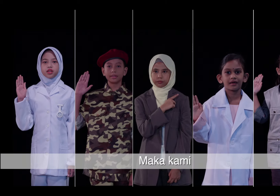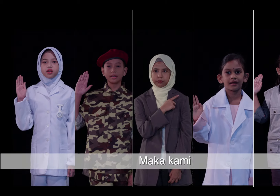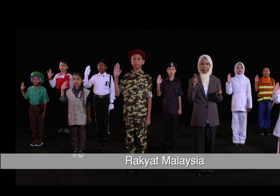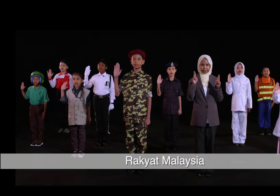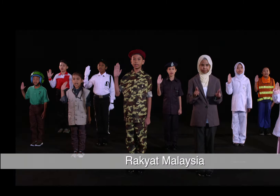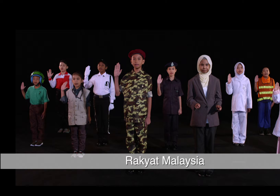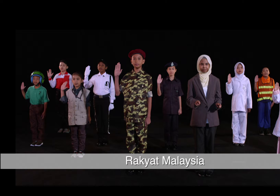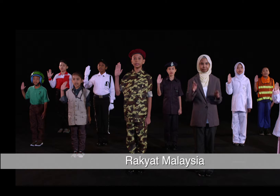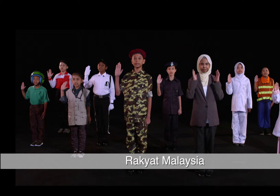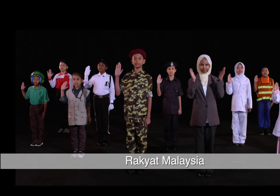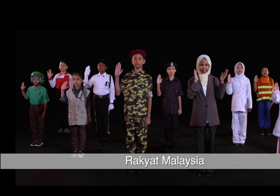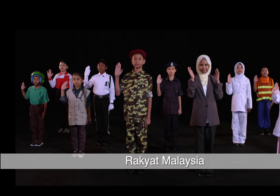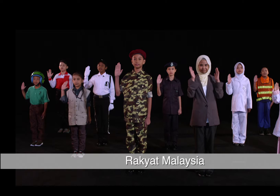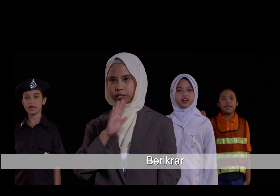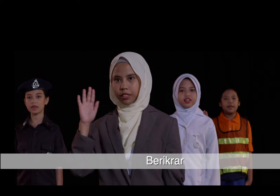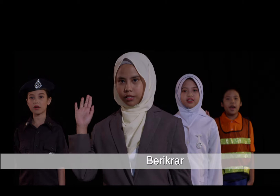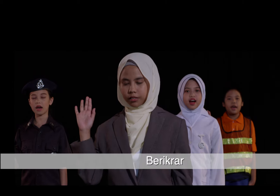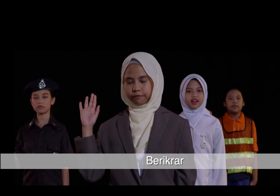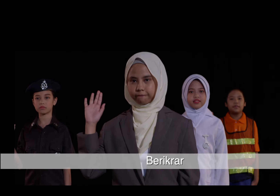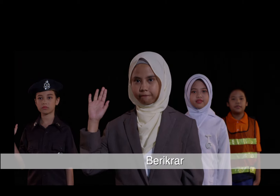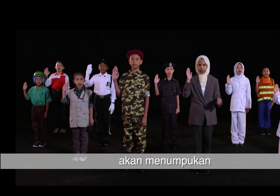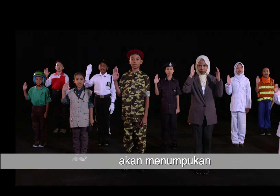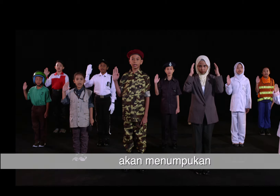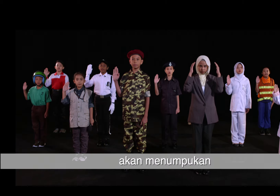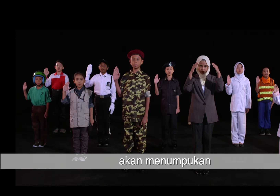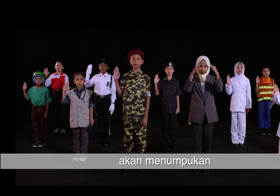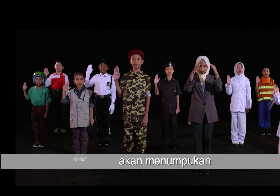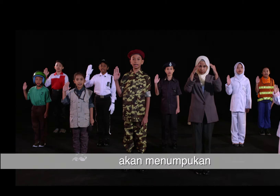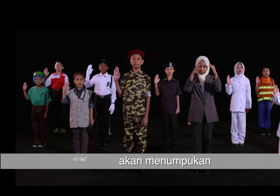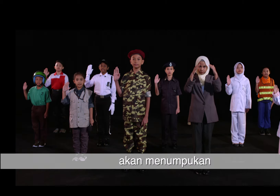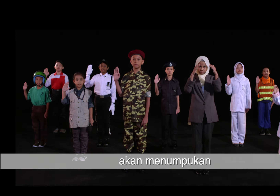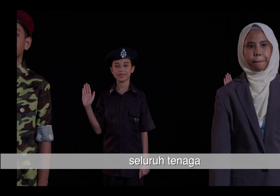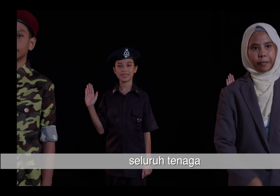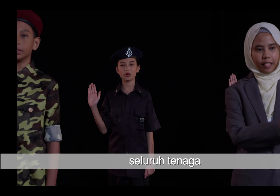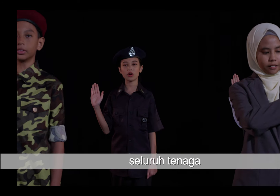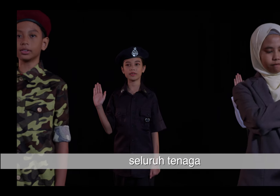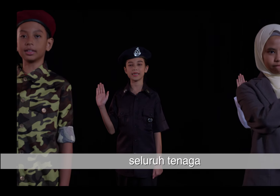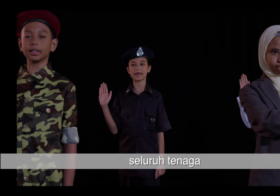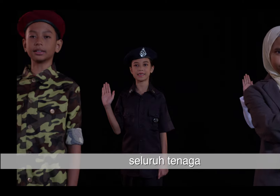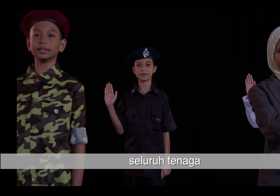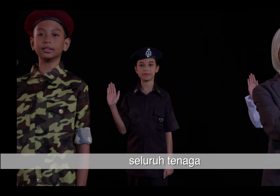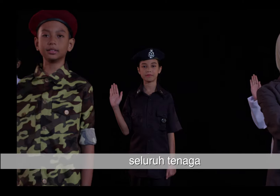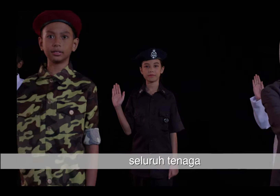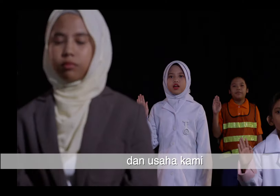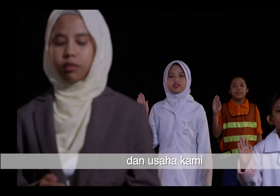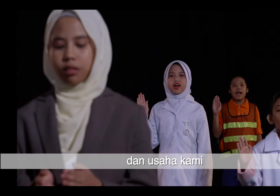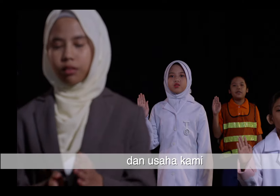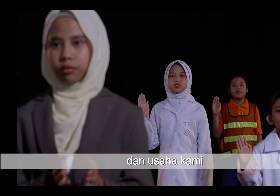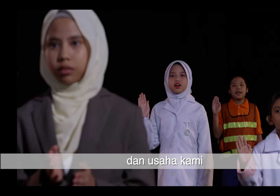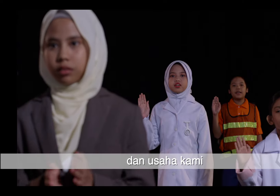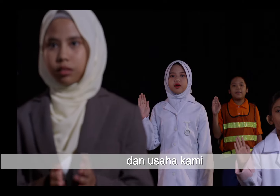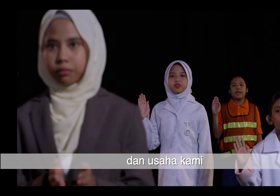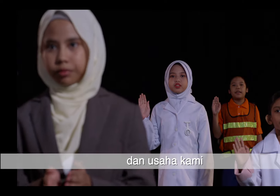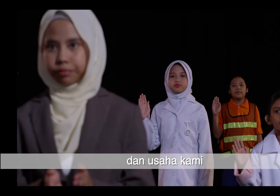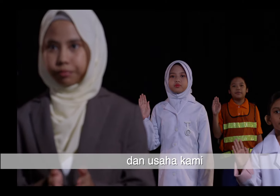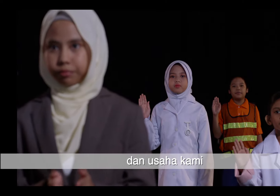Petani, rakyat Malaysia berikrar akan menubuhkan seluruh tenaga dan